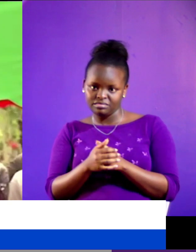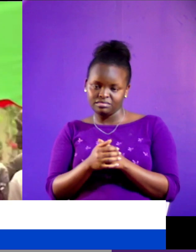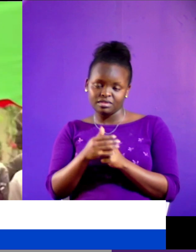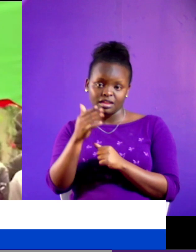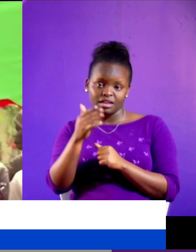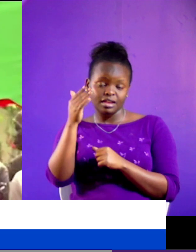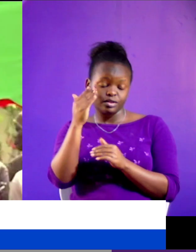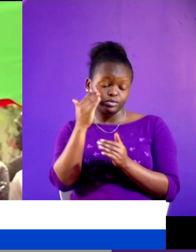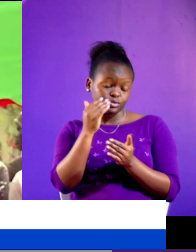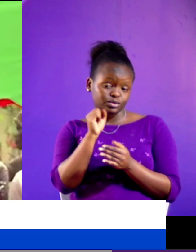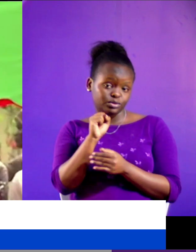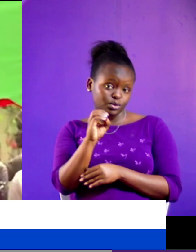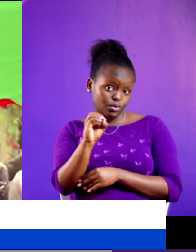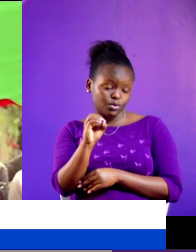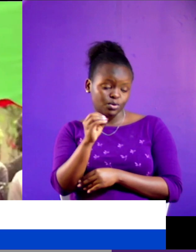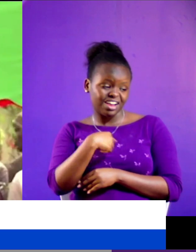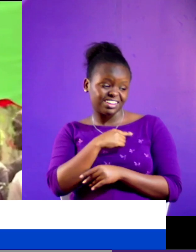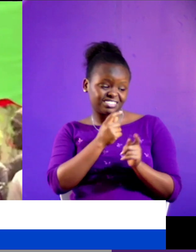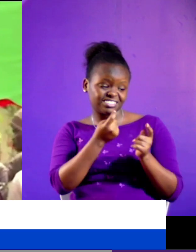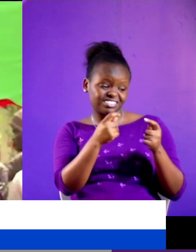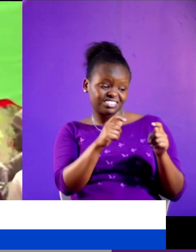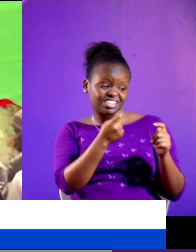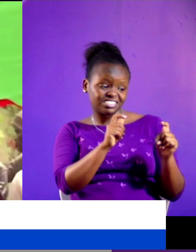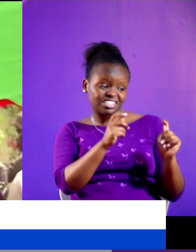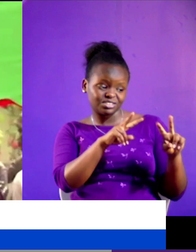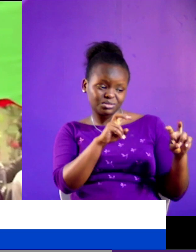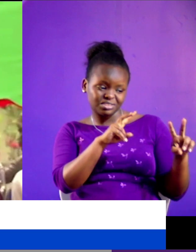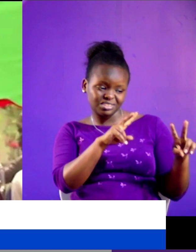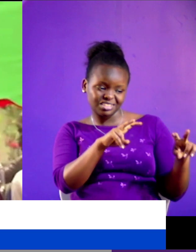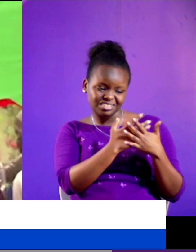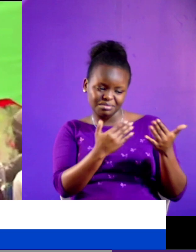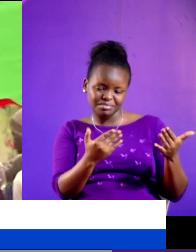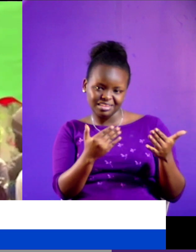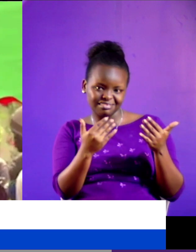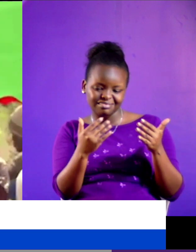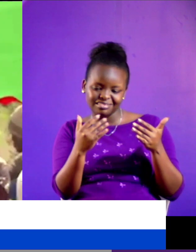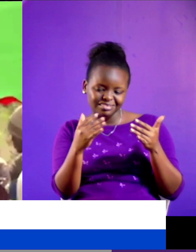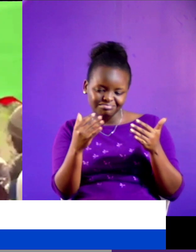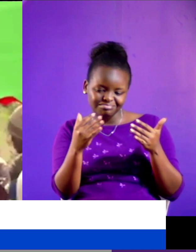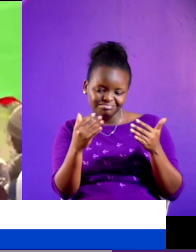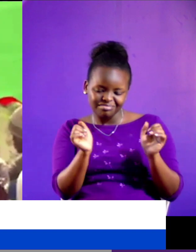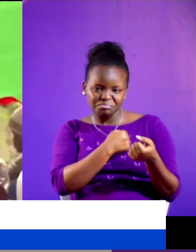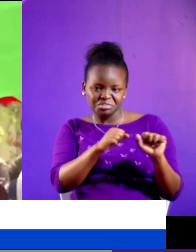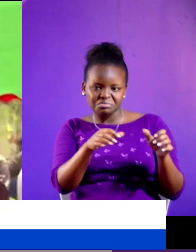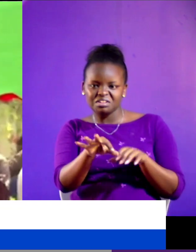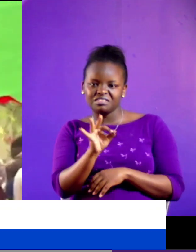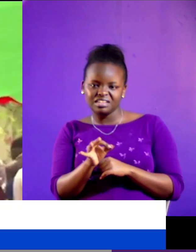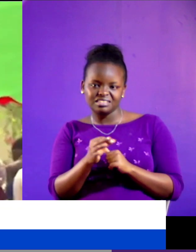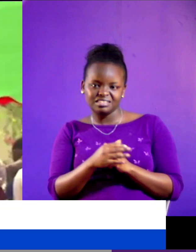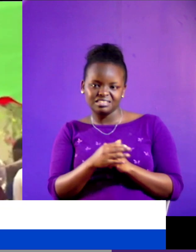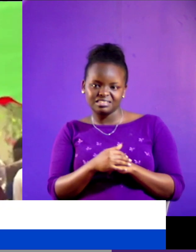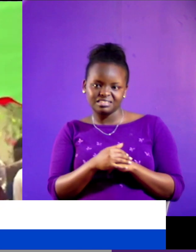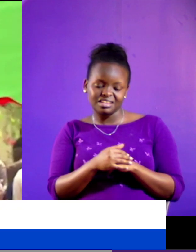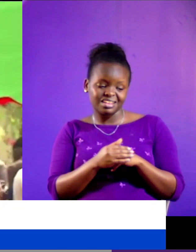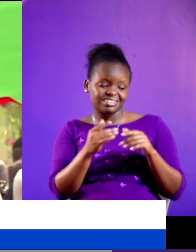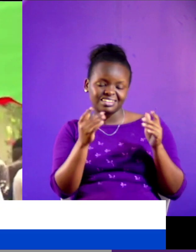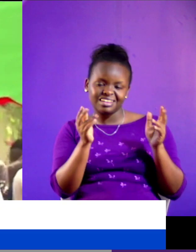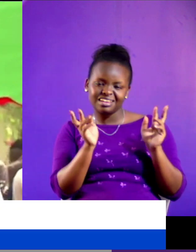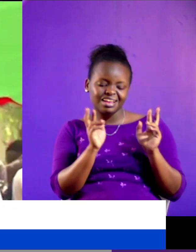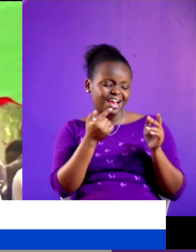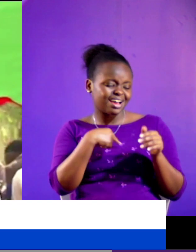hivyo tusijaribu kutafuta ile kitu ambaye haionekani. Na tayari mko ndani ya serikali, si